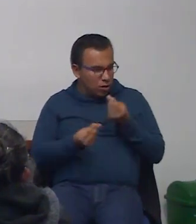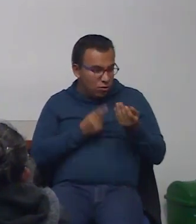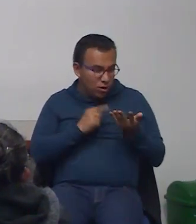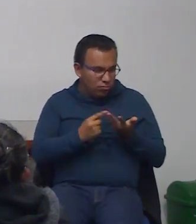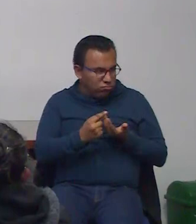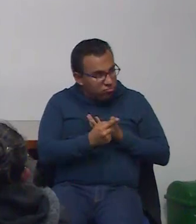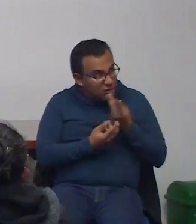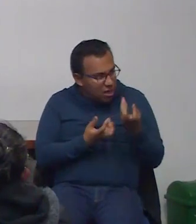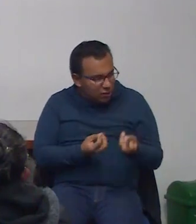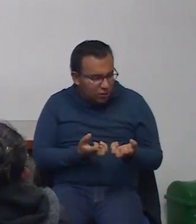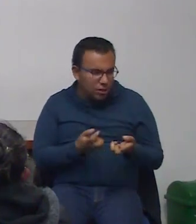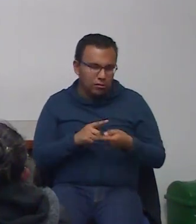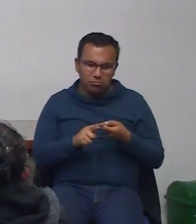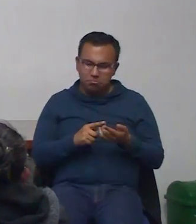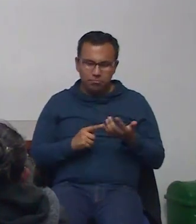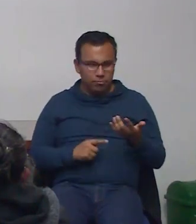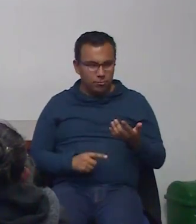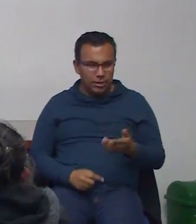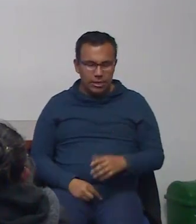y